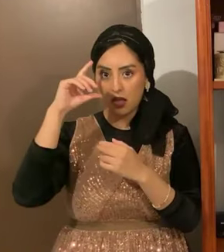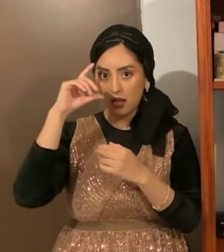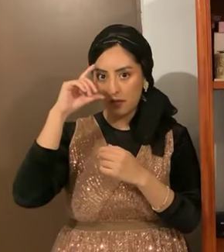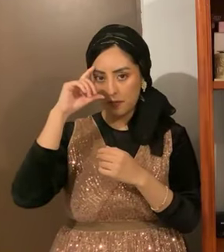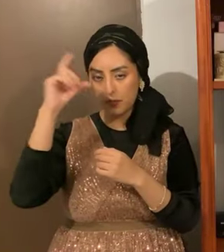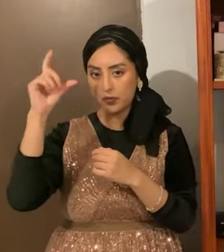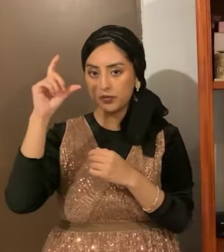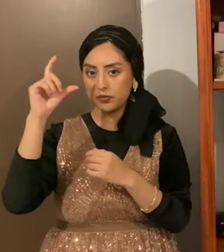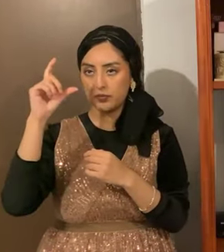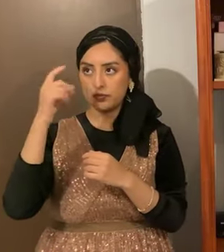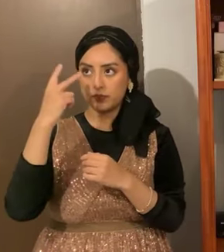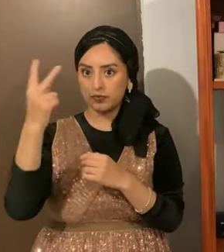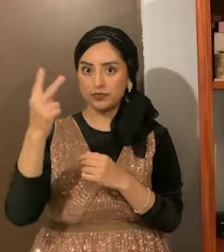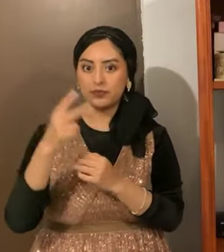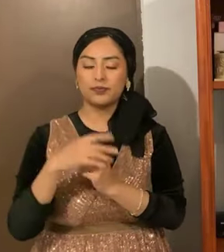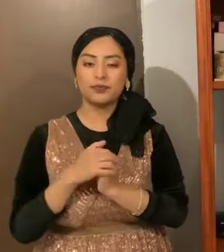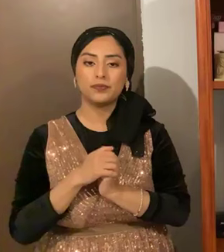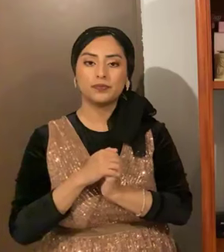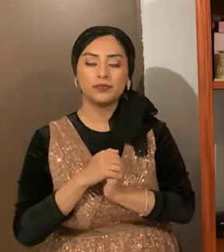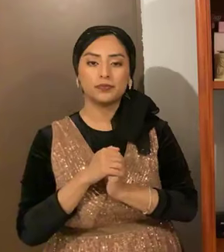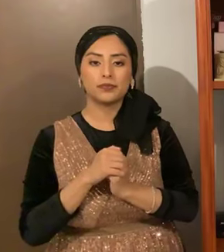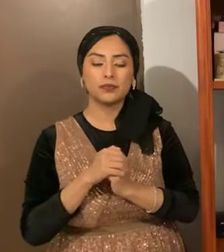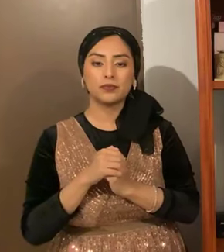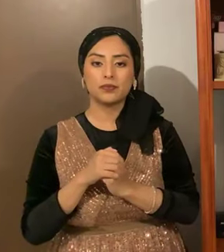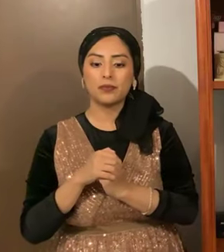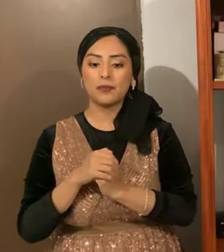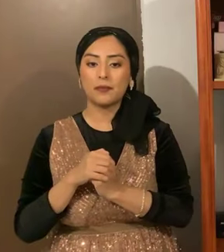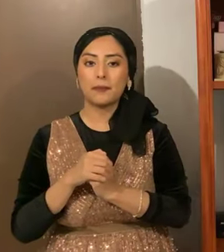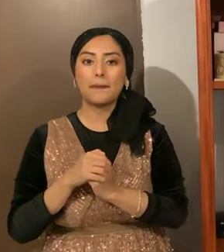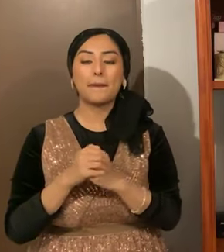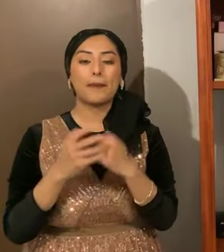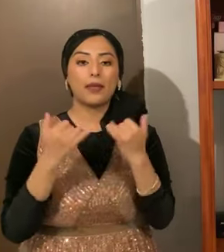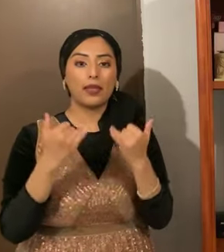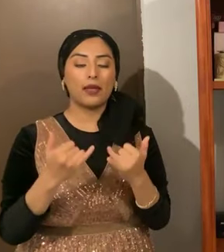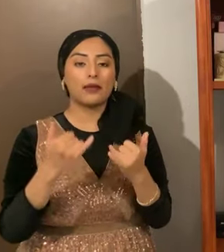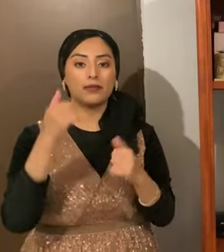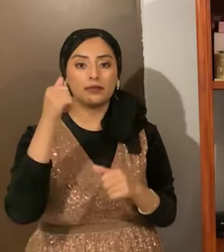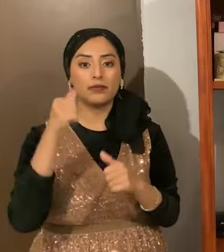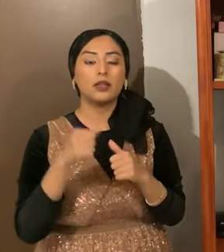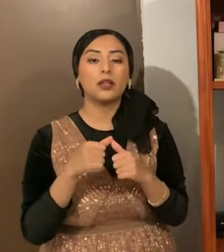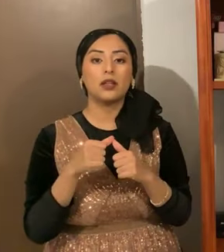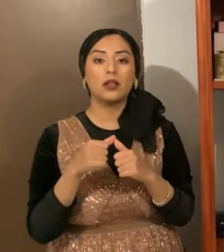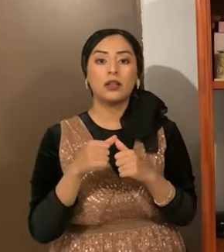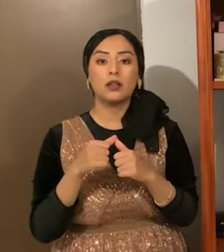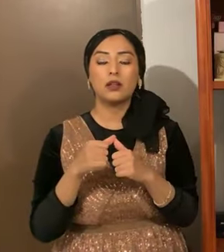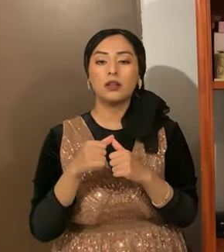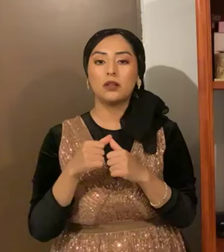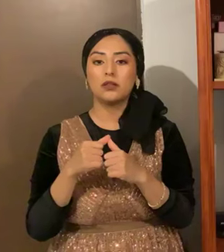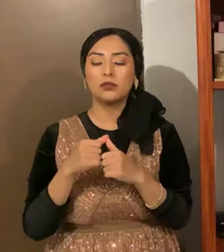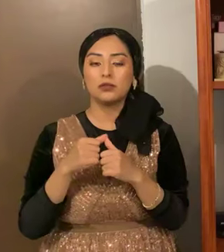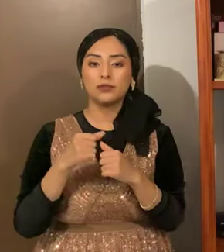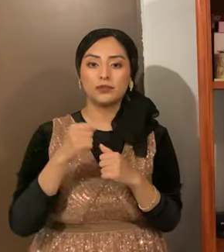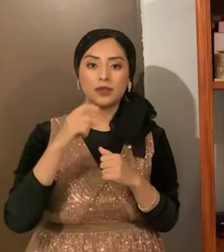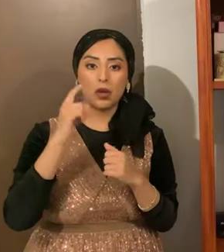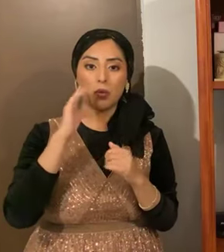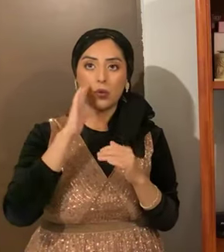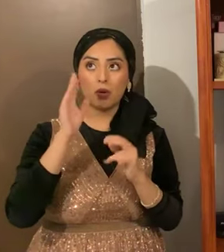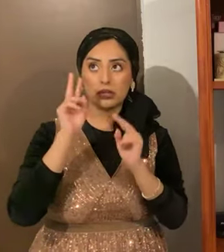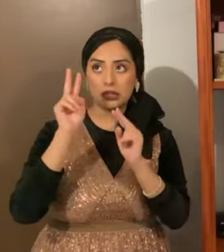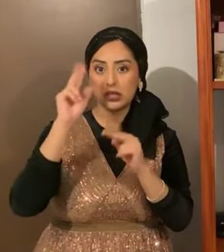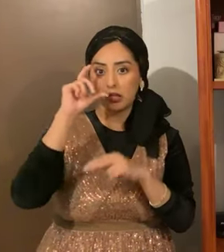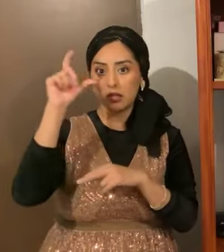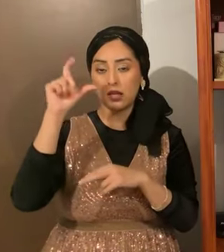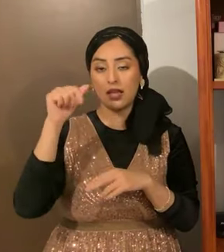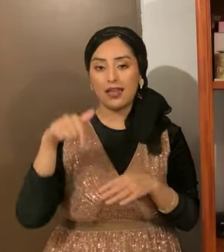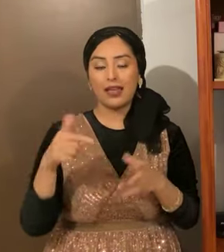se oculte. ¿De acuerdo? Ahora, recordemos que es exclusivamente lunar. Aquí